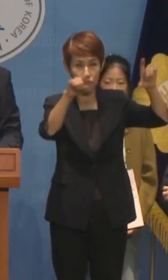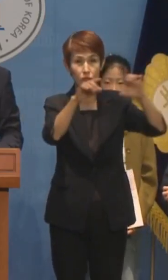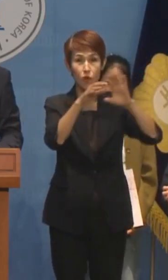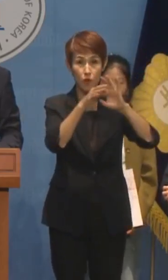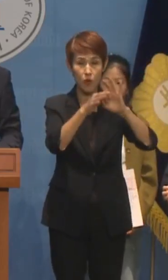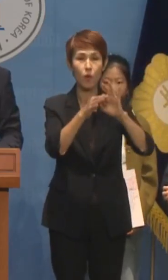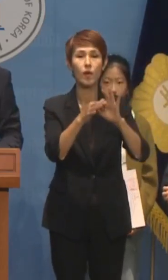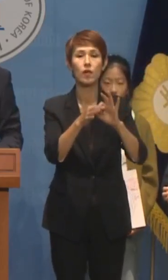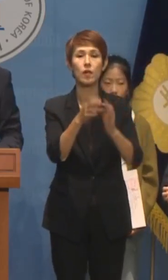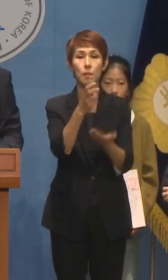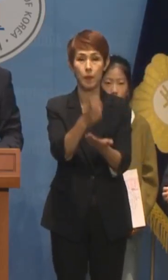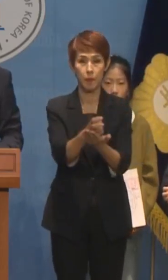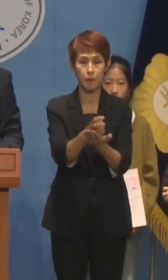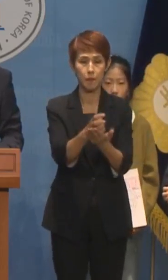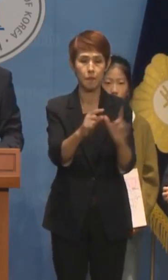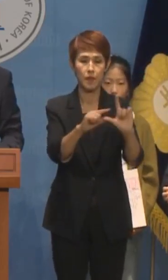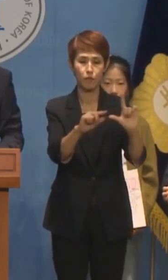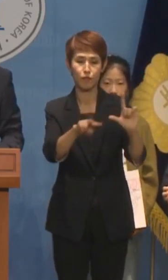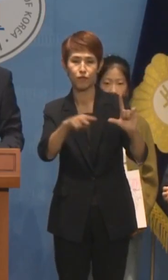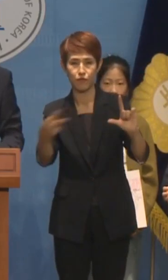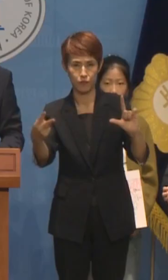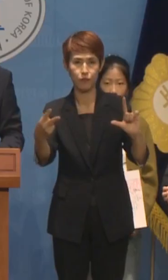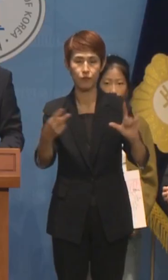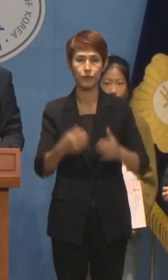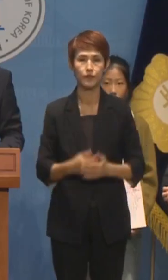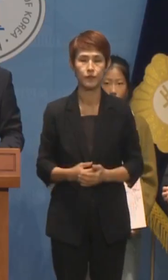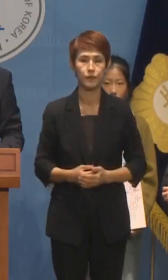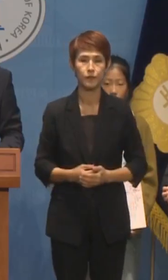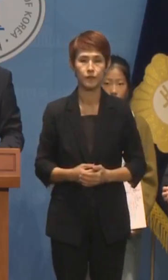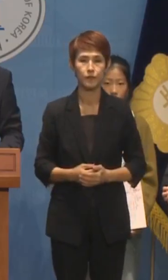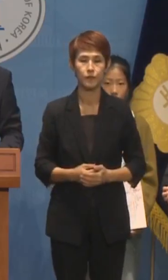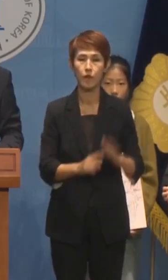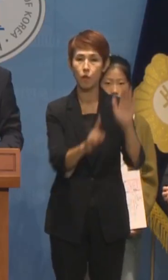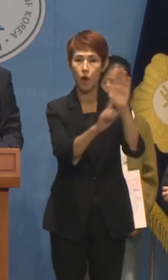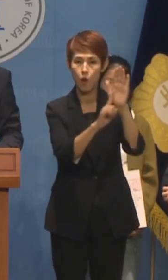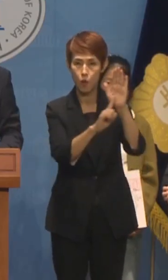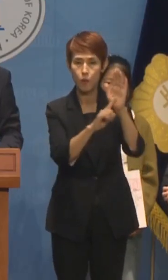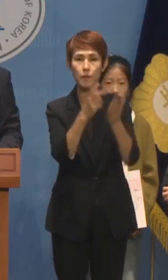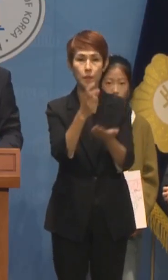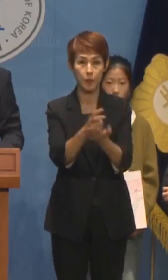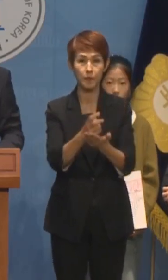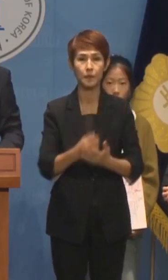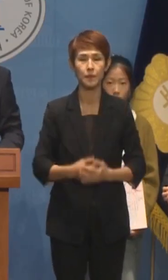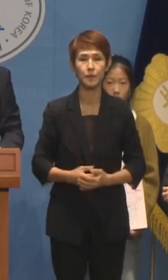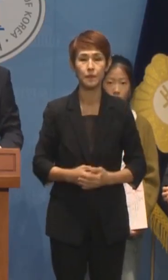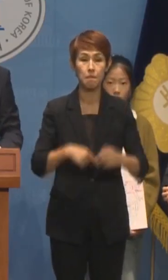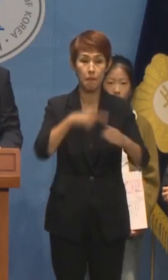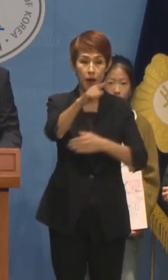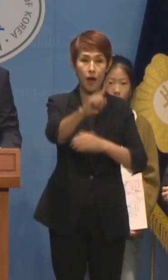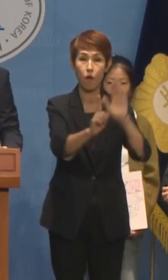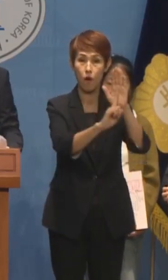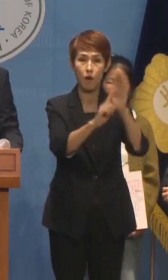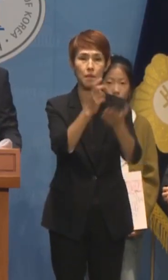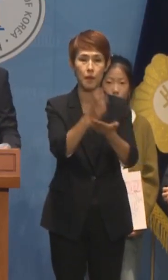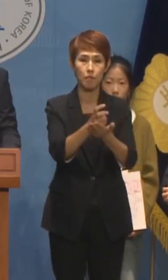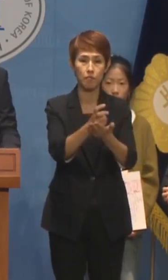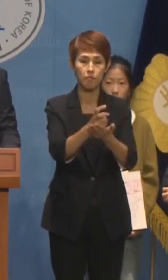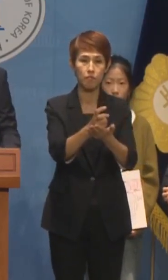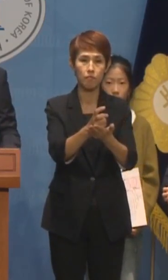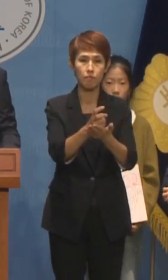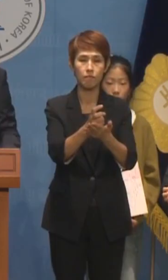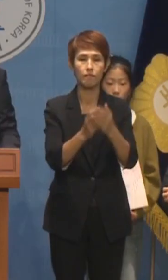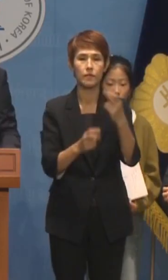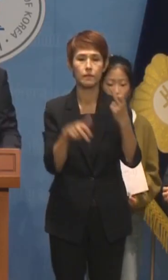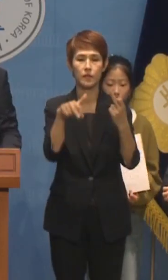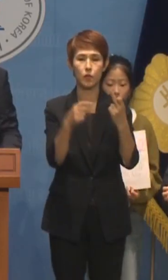법률, 일부 법률 개정 법률안입니다. 5개 광고물법이라고 하시면 이해하실 겁니다. 현재 5개 광고물법 시행령